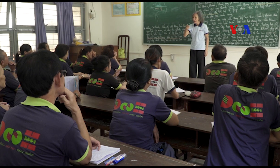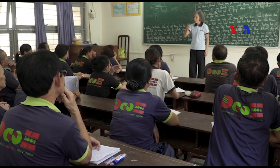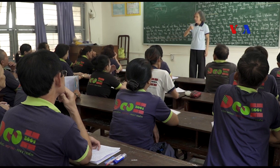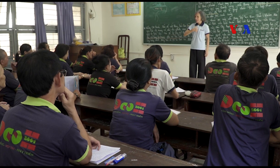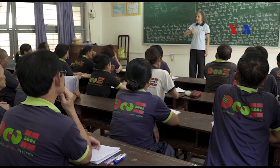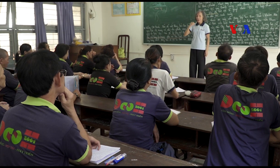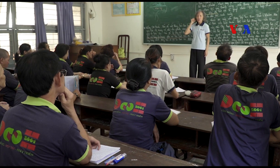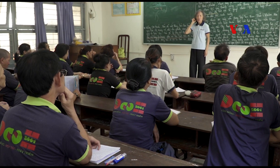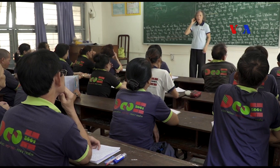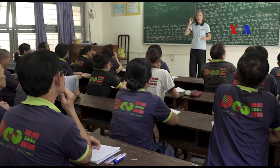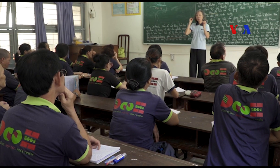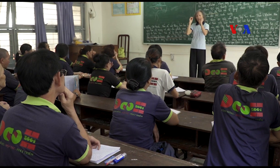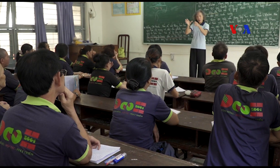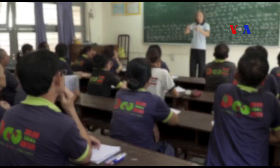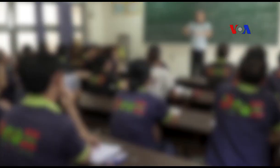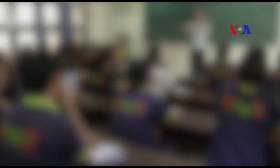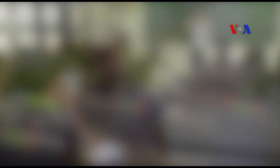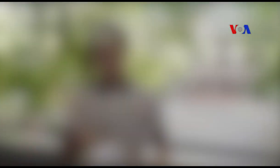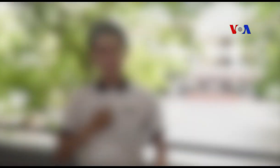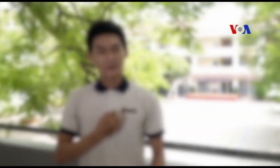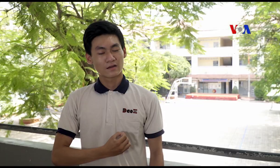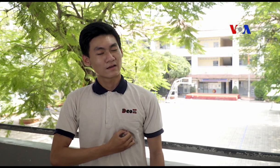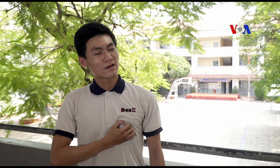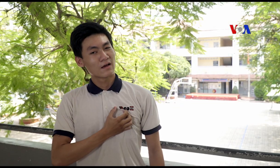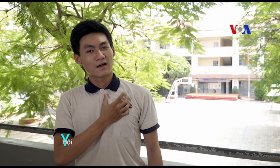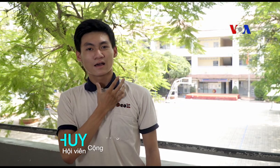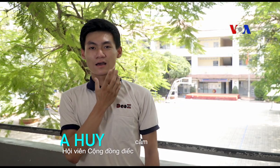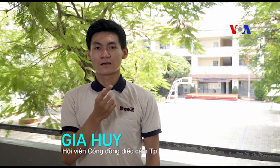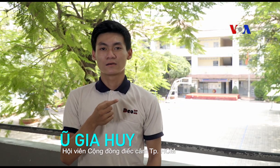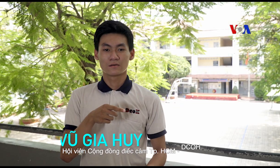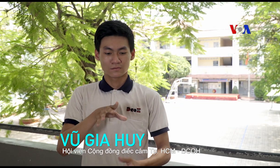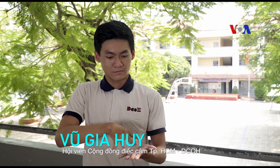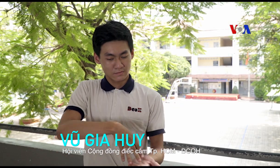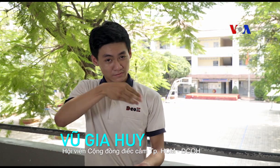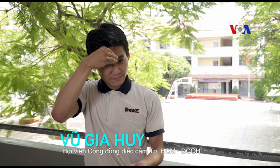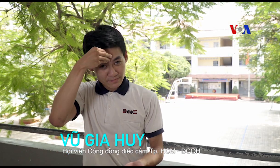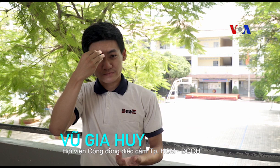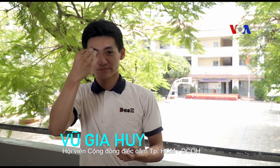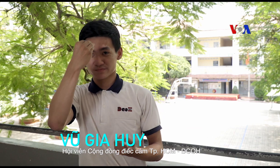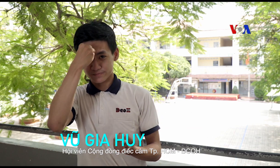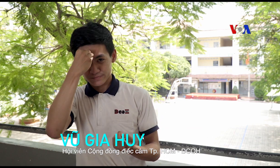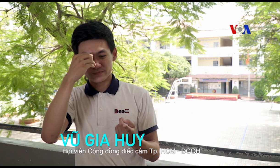được và tự tin hòa nhập với xã hội. Em học ở đây được 3 năm rồi.